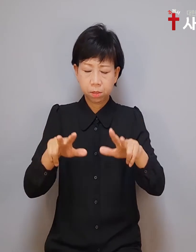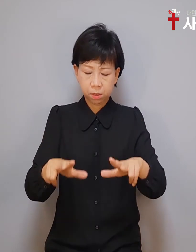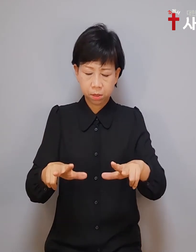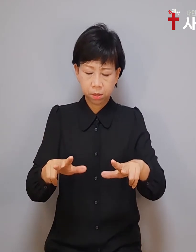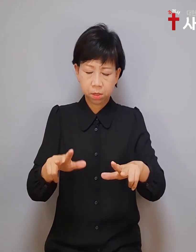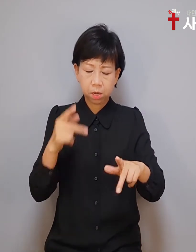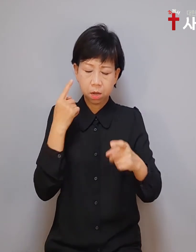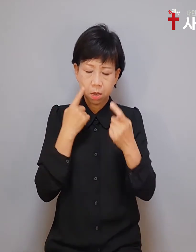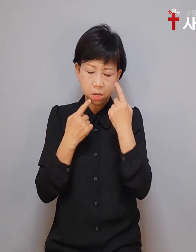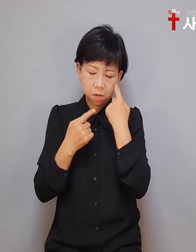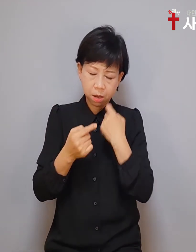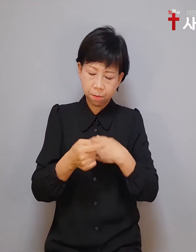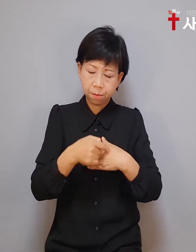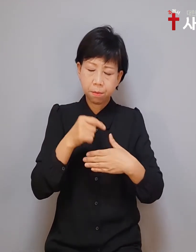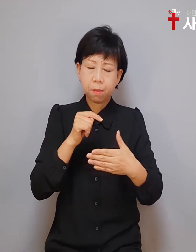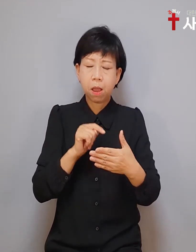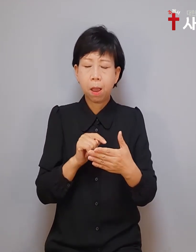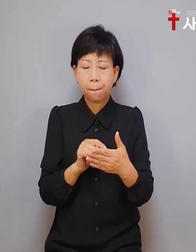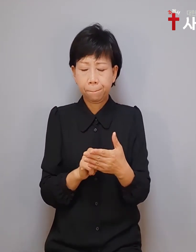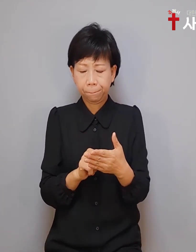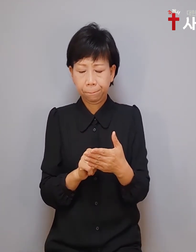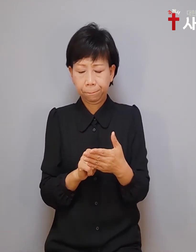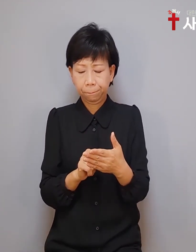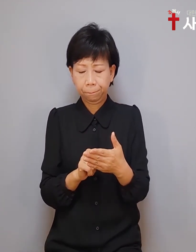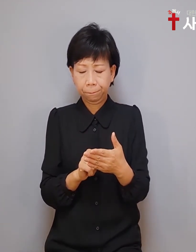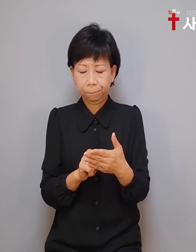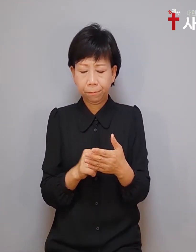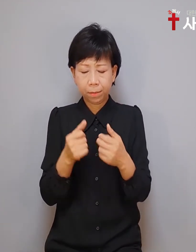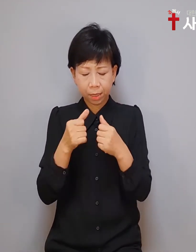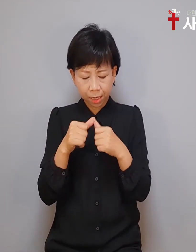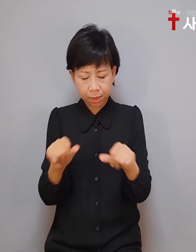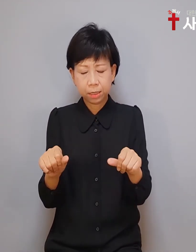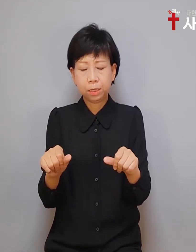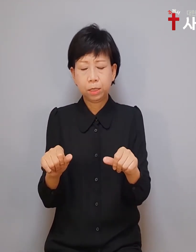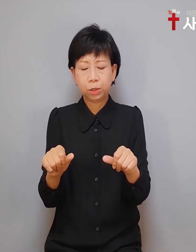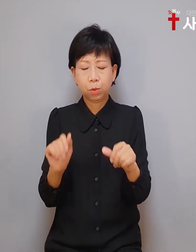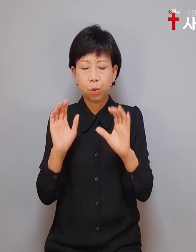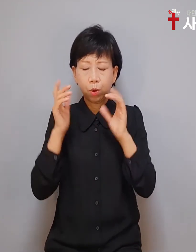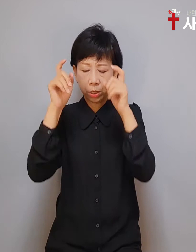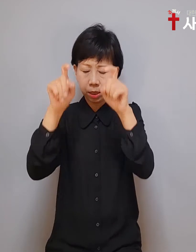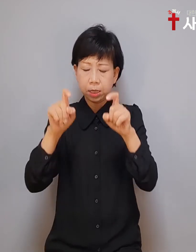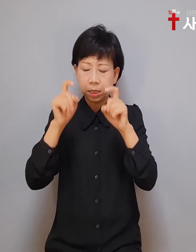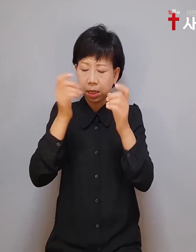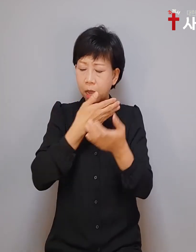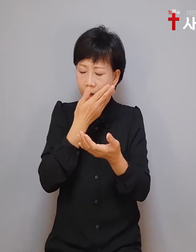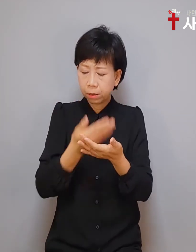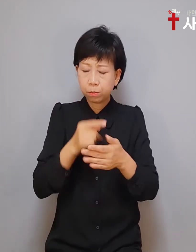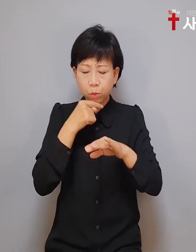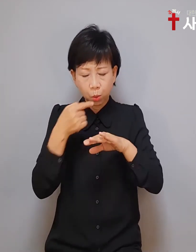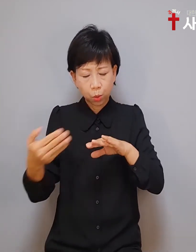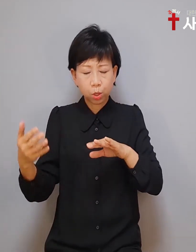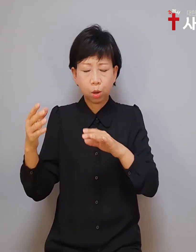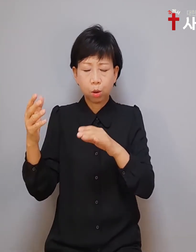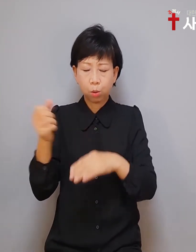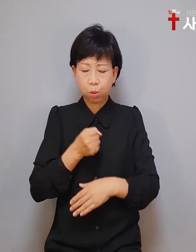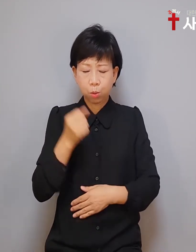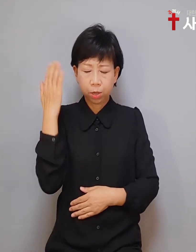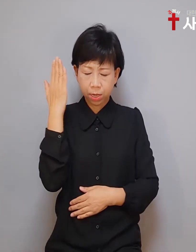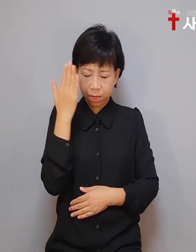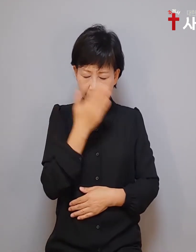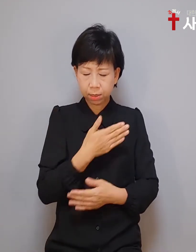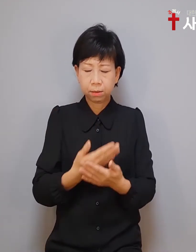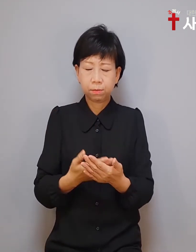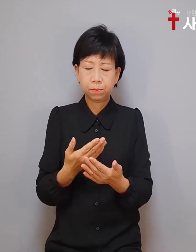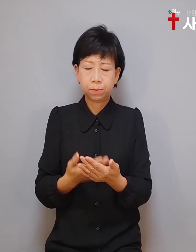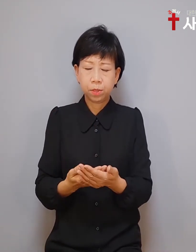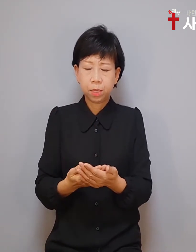심령, 깨어진 심령이 되게 해 주셔서 어린 양의 보혈로 정결케 하옵소서. 사랑하는